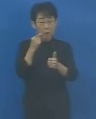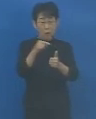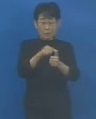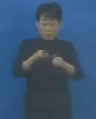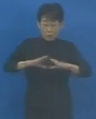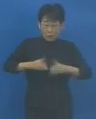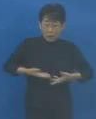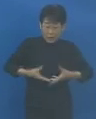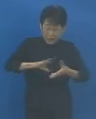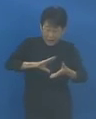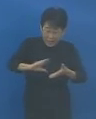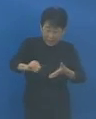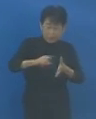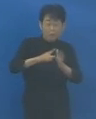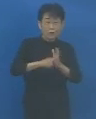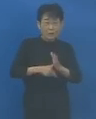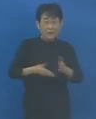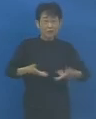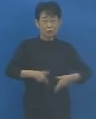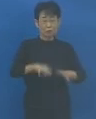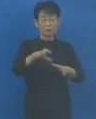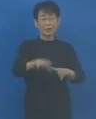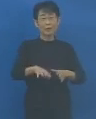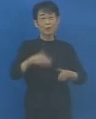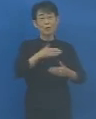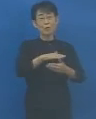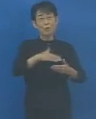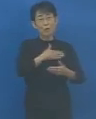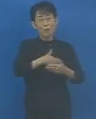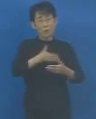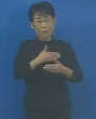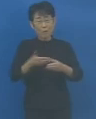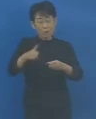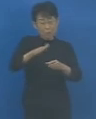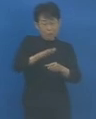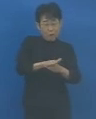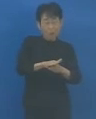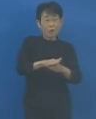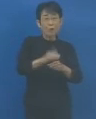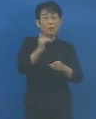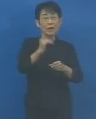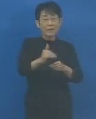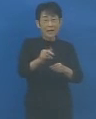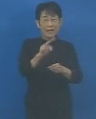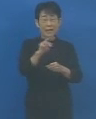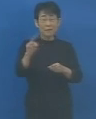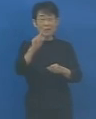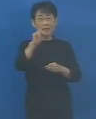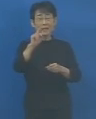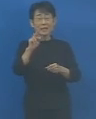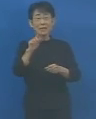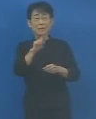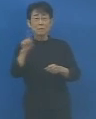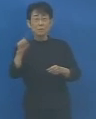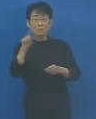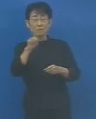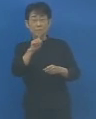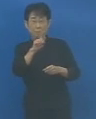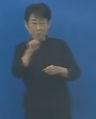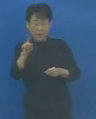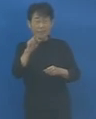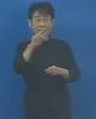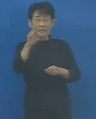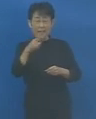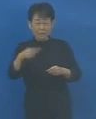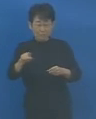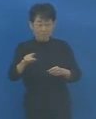いを届けようと備前焼に託されたのだと思います。これが埋もれてしまったのは非常に